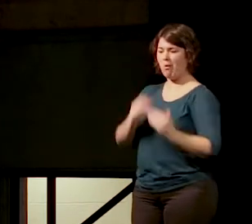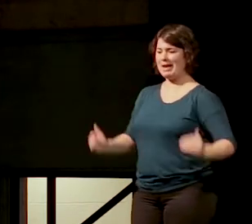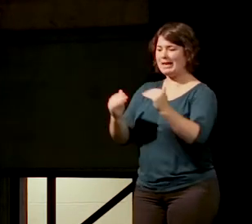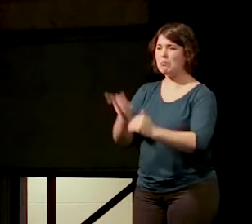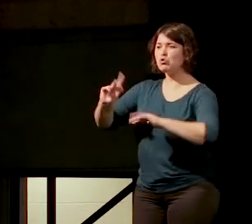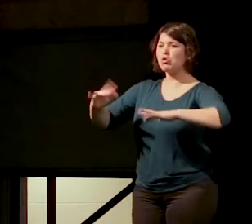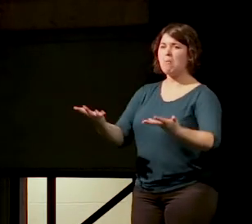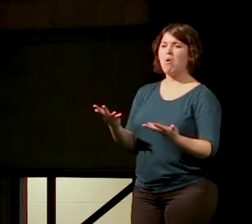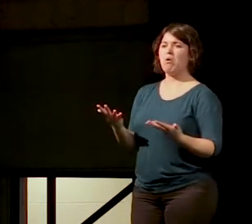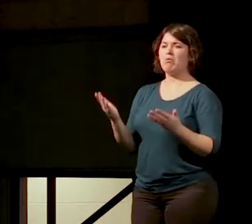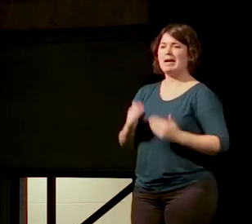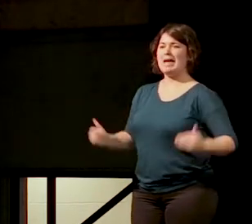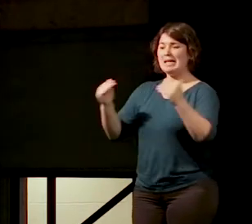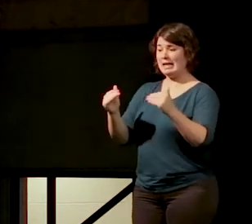d'égalité,